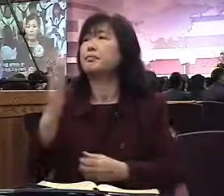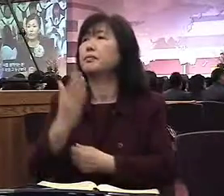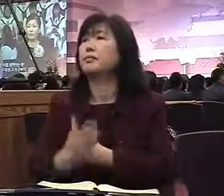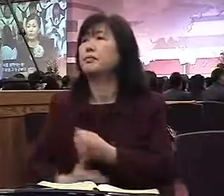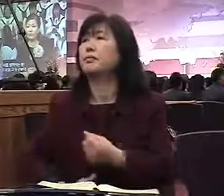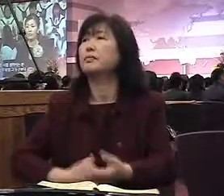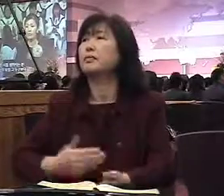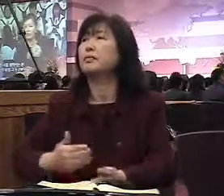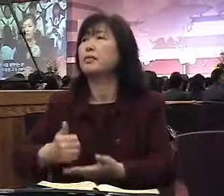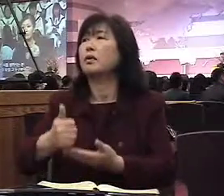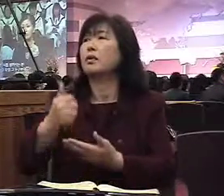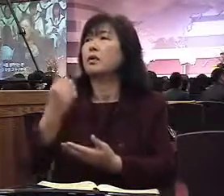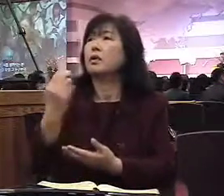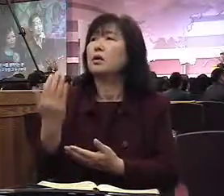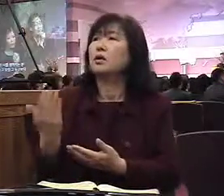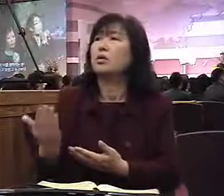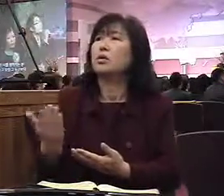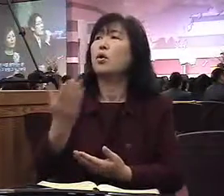하나님이